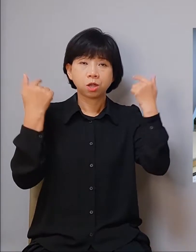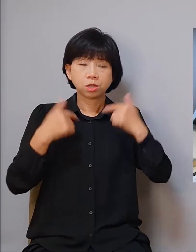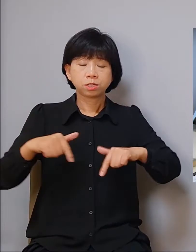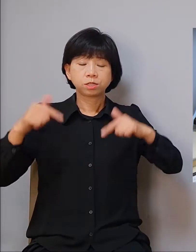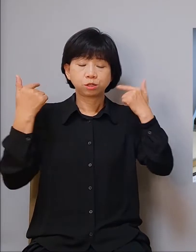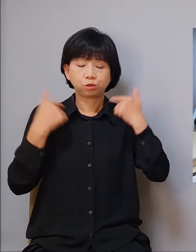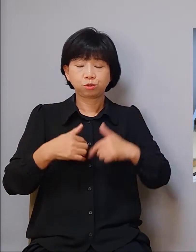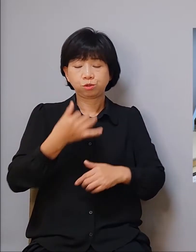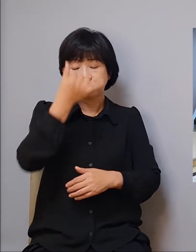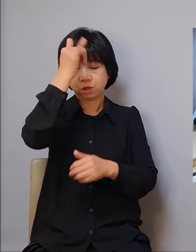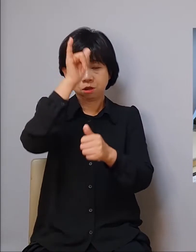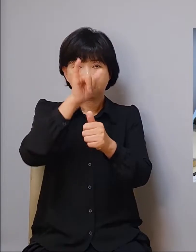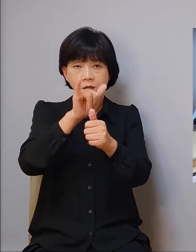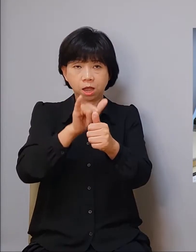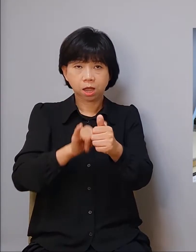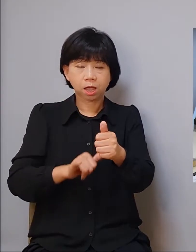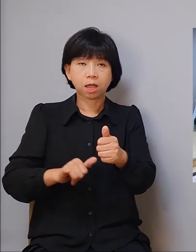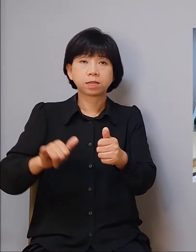후회하여 내